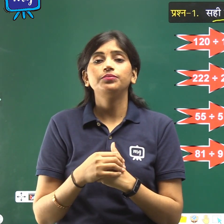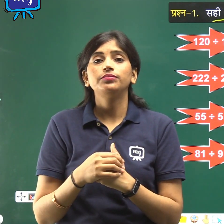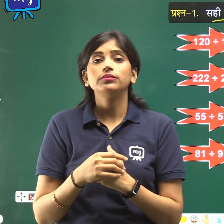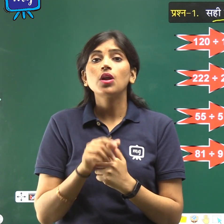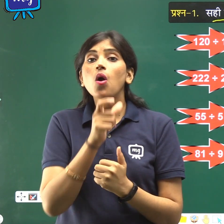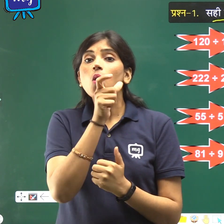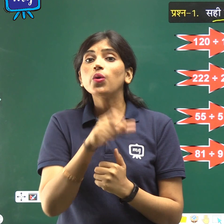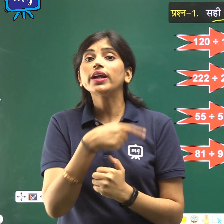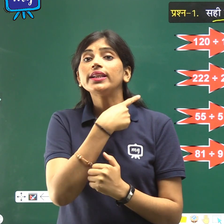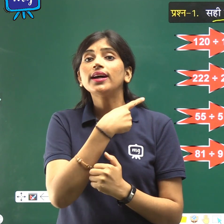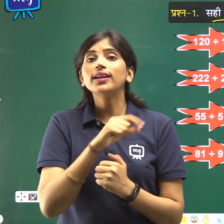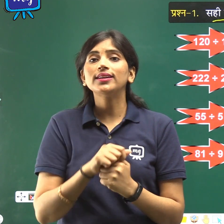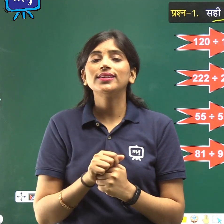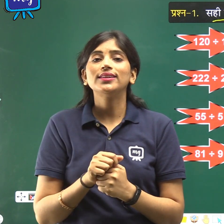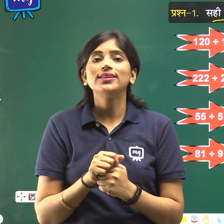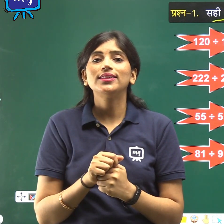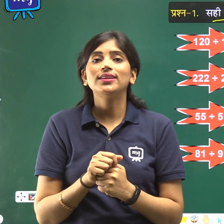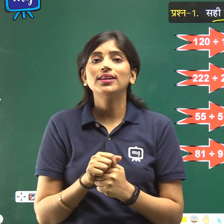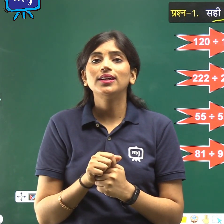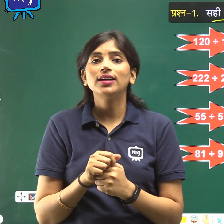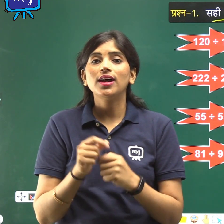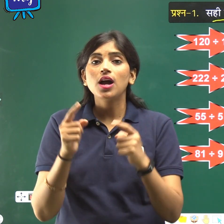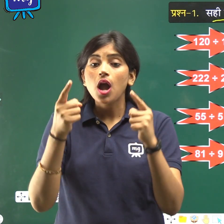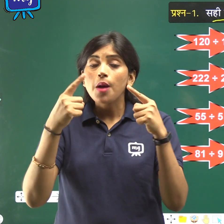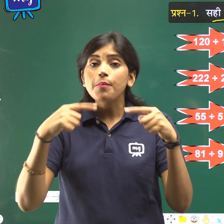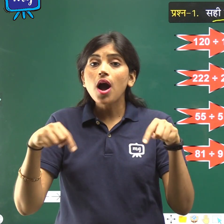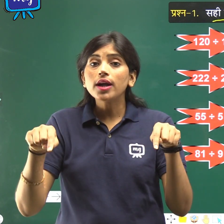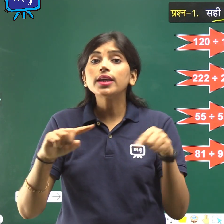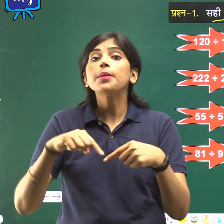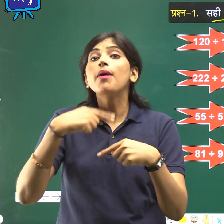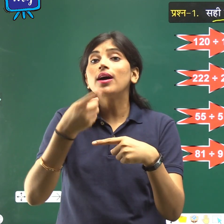और इधर जो भाग के बाद